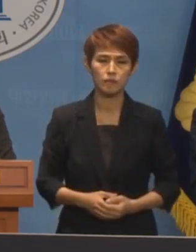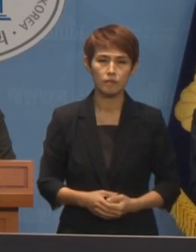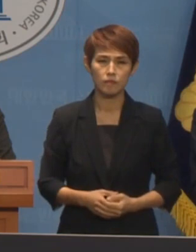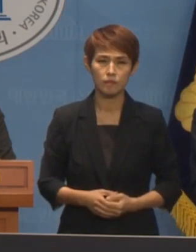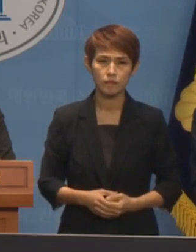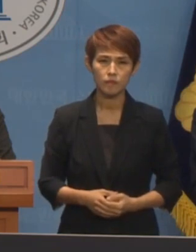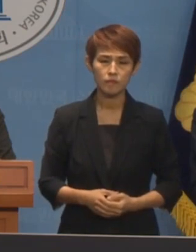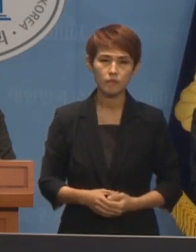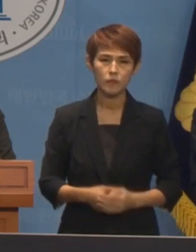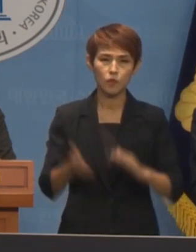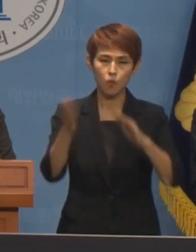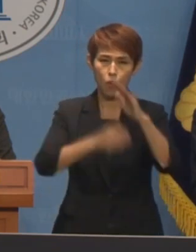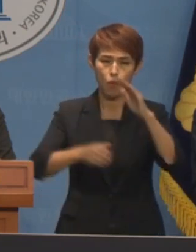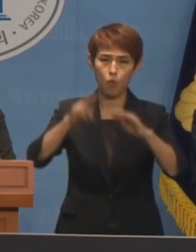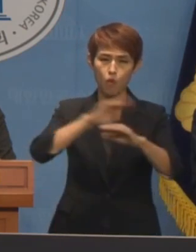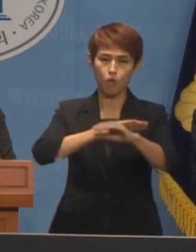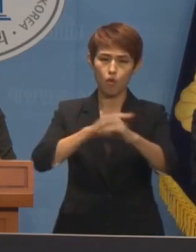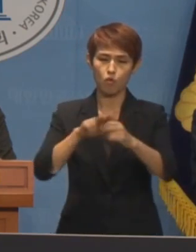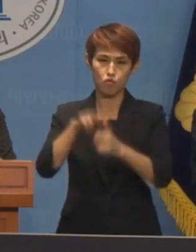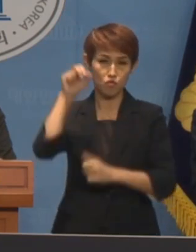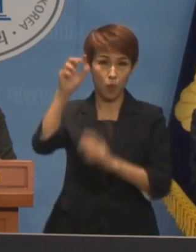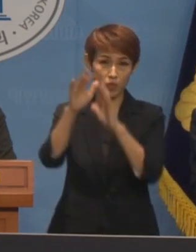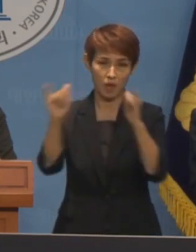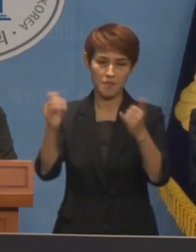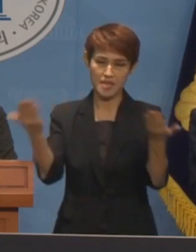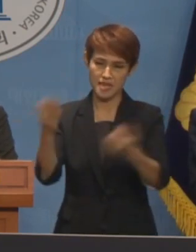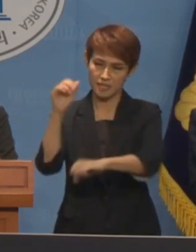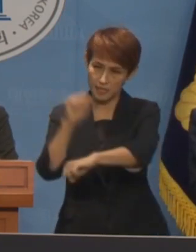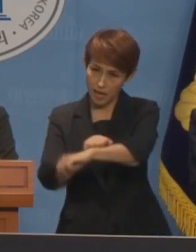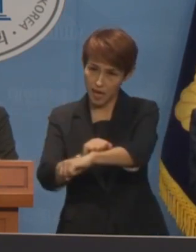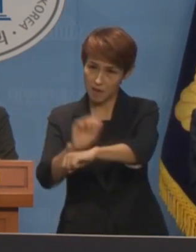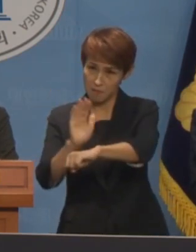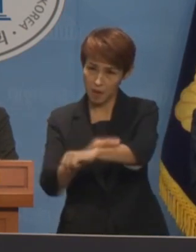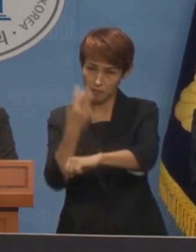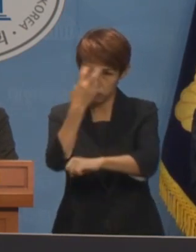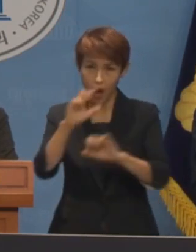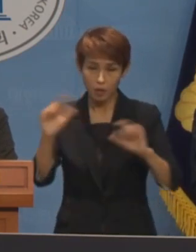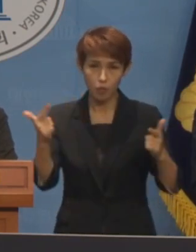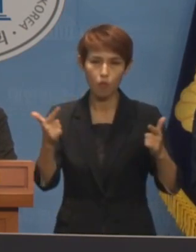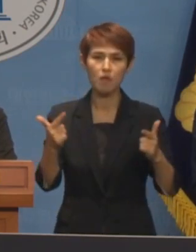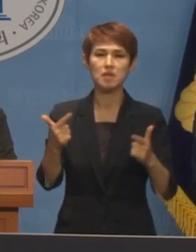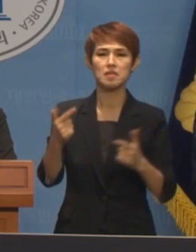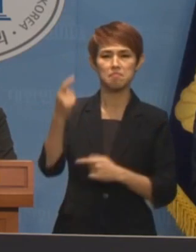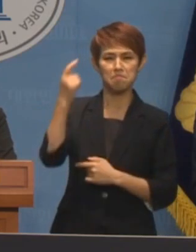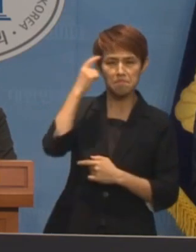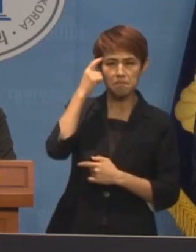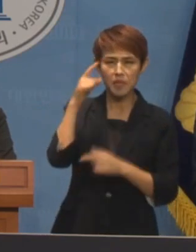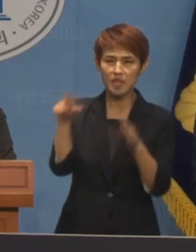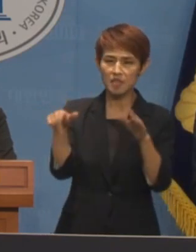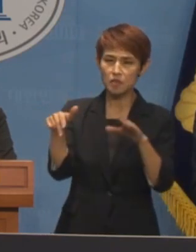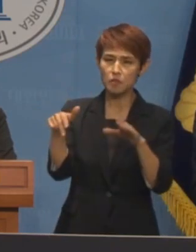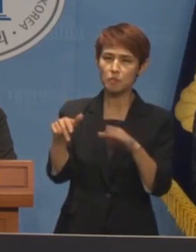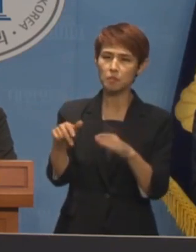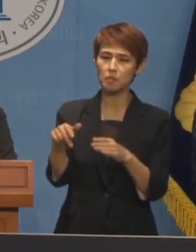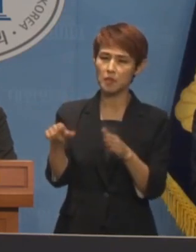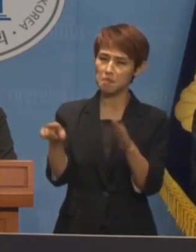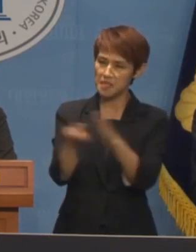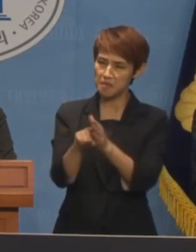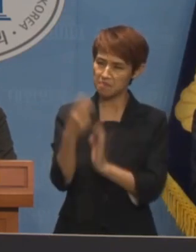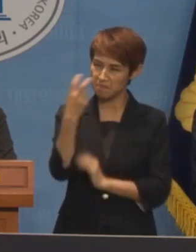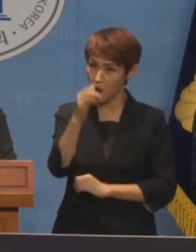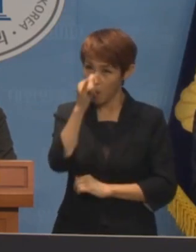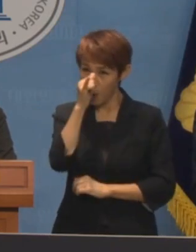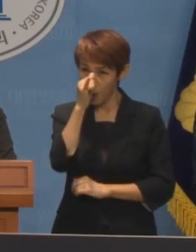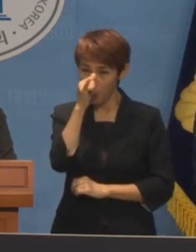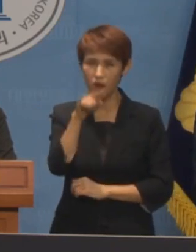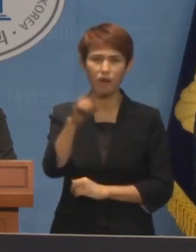후보에 대한 직무 수행 능력을 따지는 게 아니라 사상 신앙을 검열하는 식의 인사청문회라면